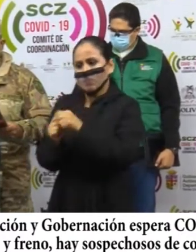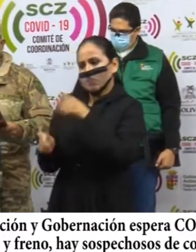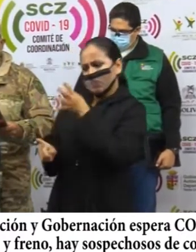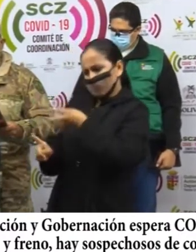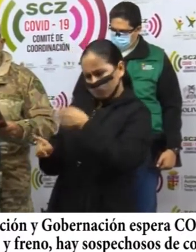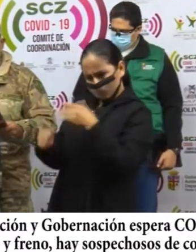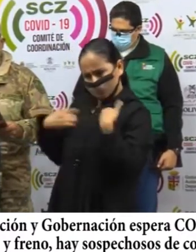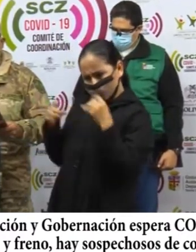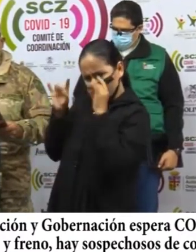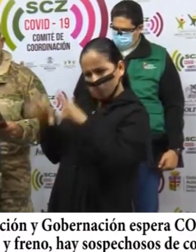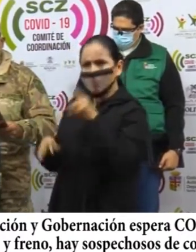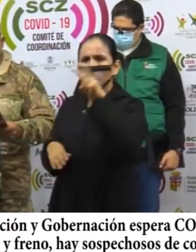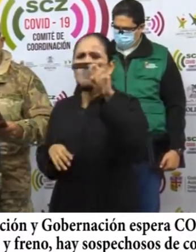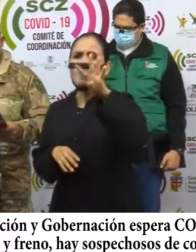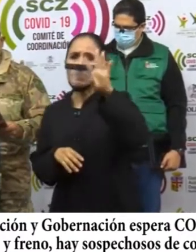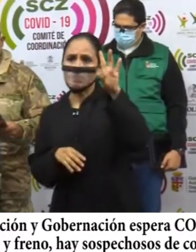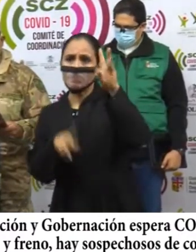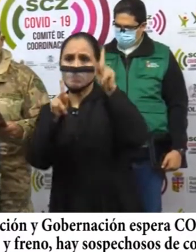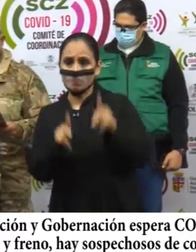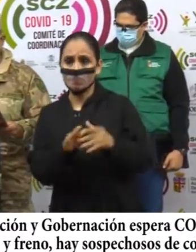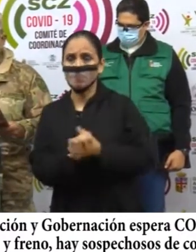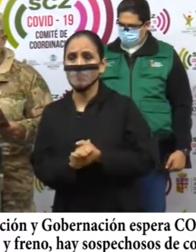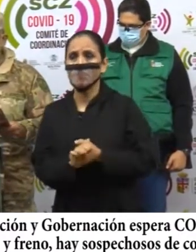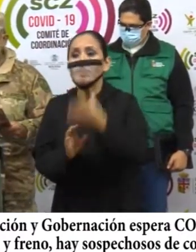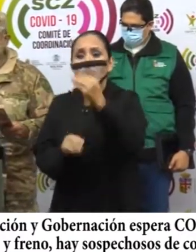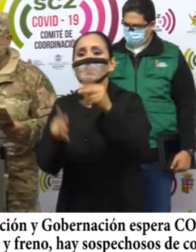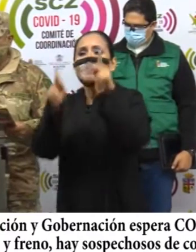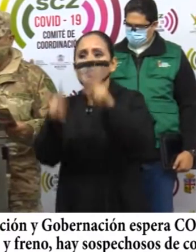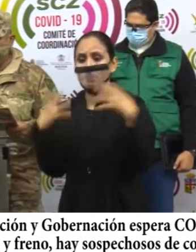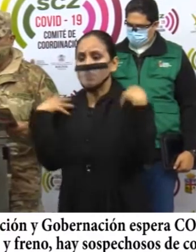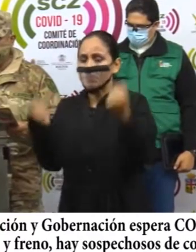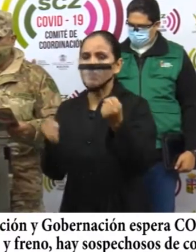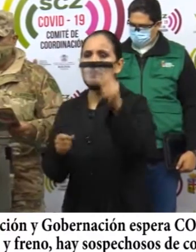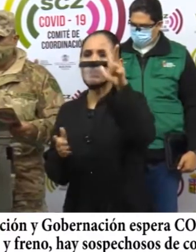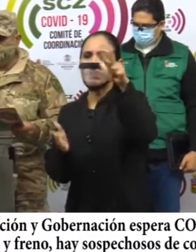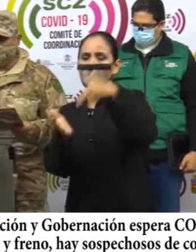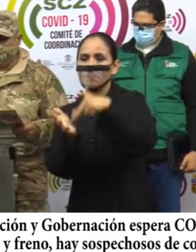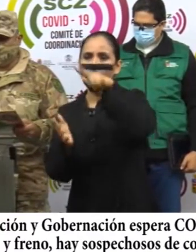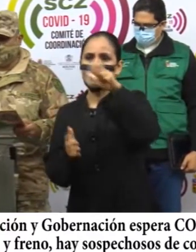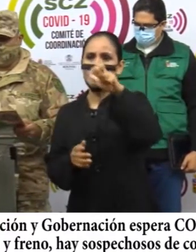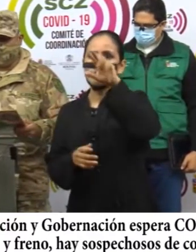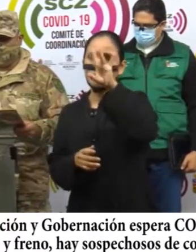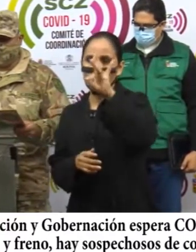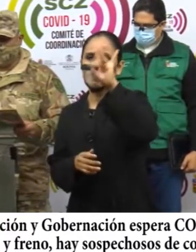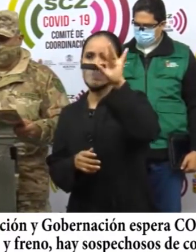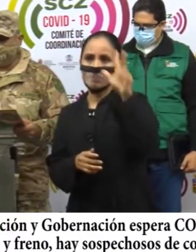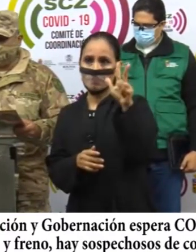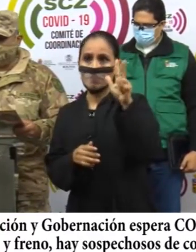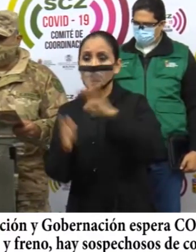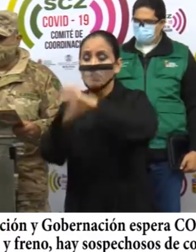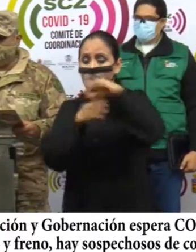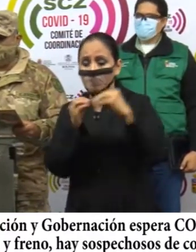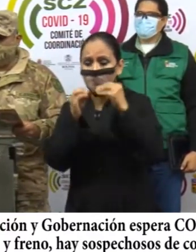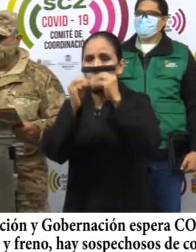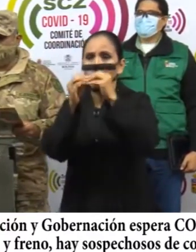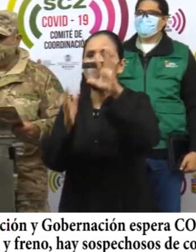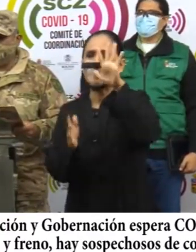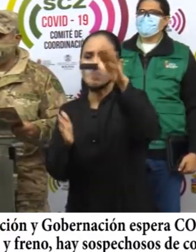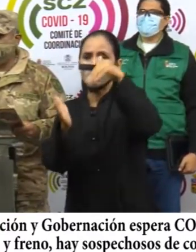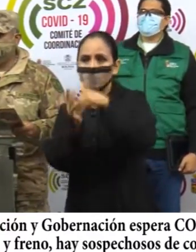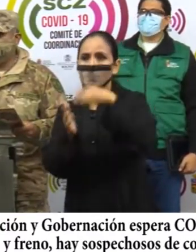alarma, 247 personas. Y las personas saludables son 3.383, haciendo un total de